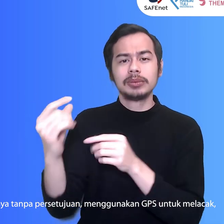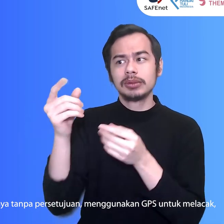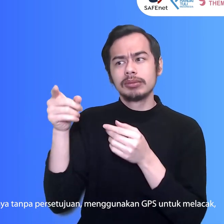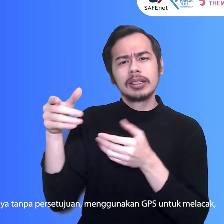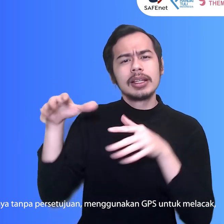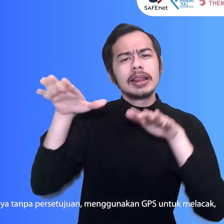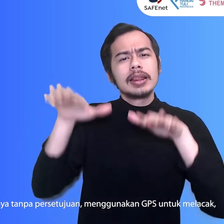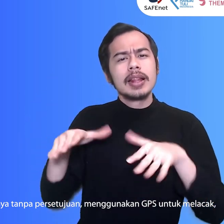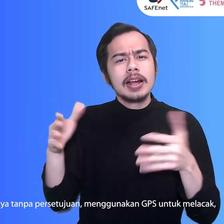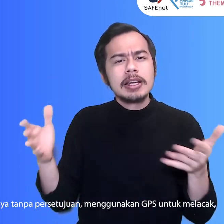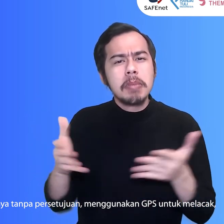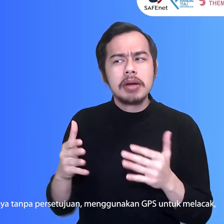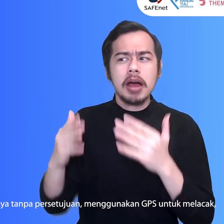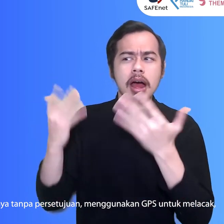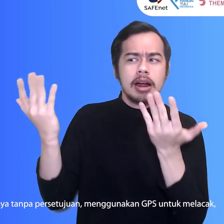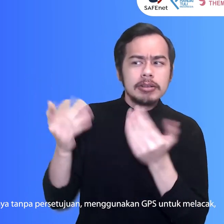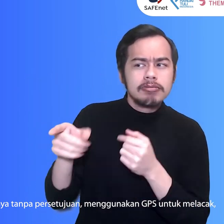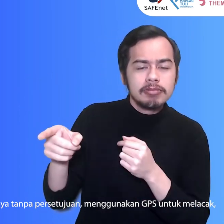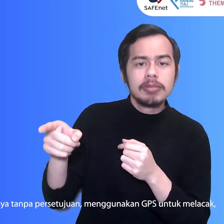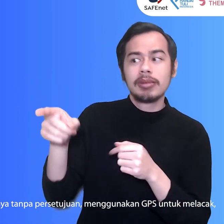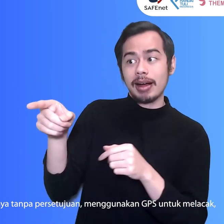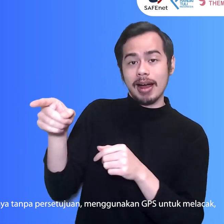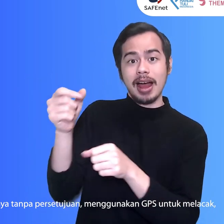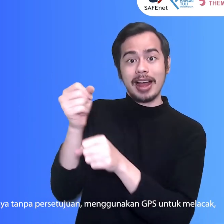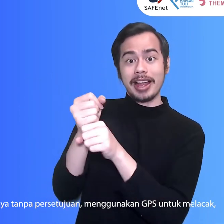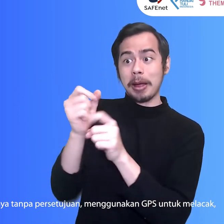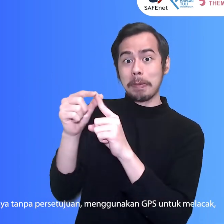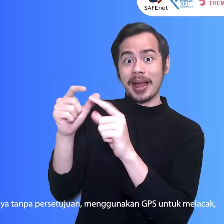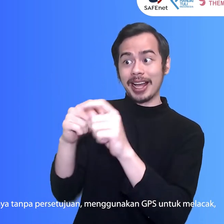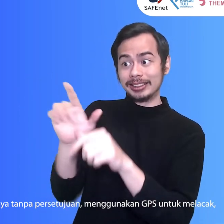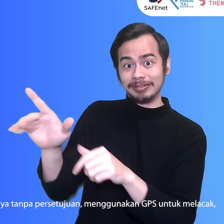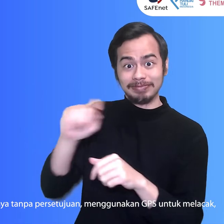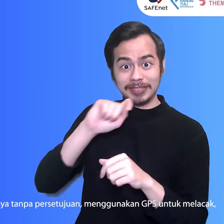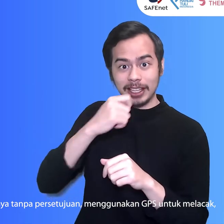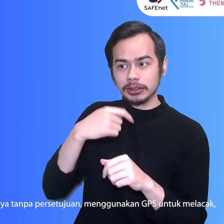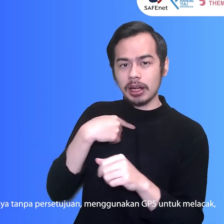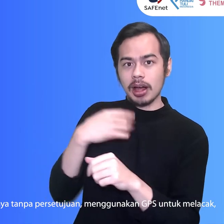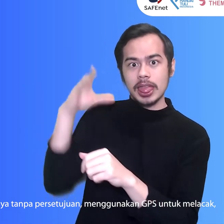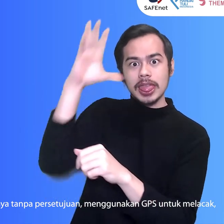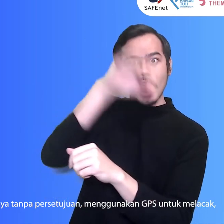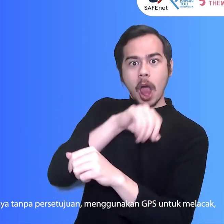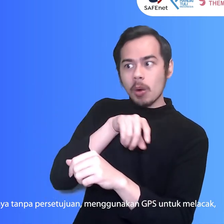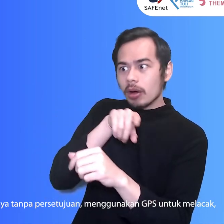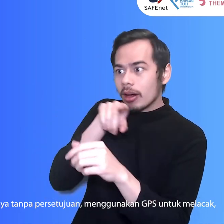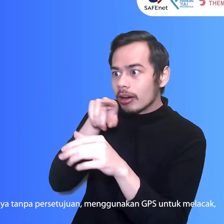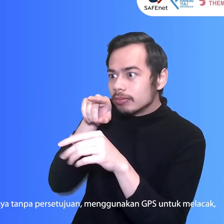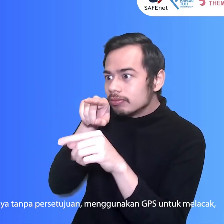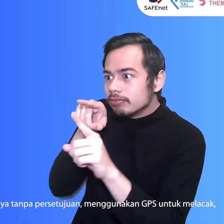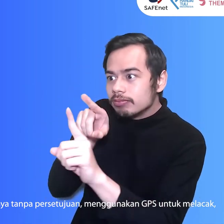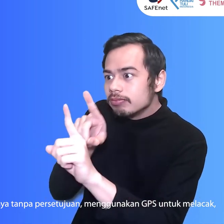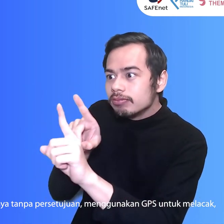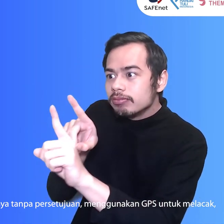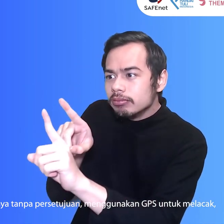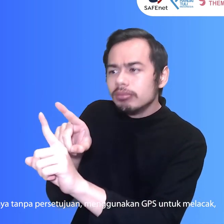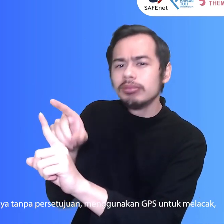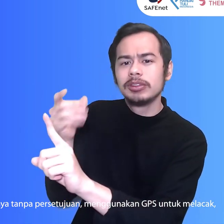cara menggunakan GPS untuk melacak Hai hingga menguntit seseorang